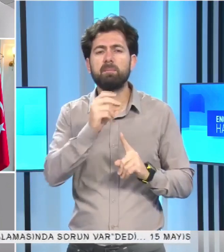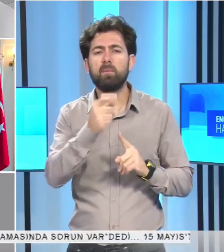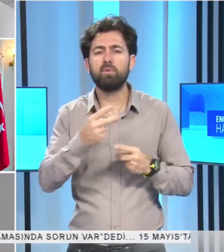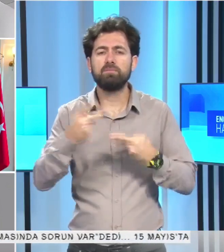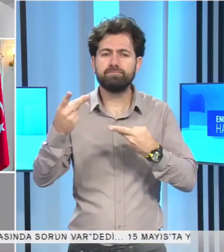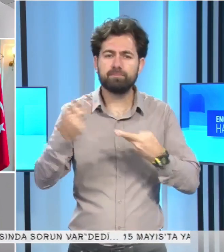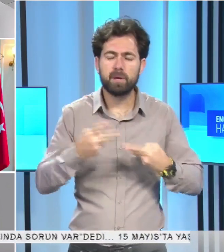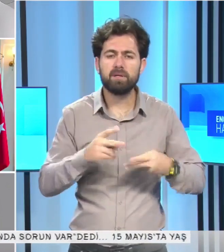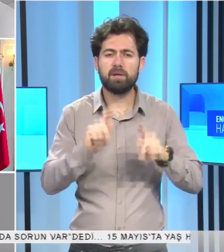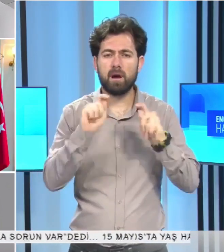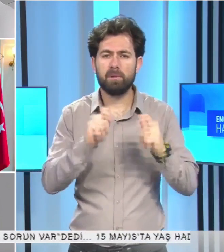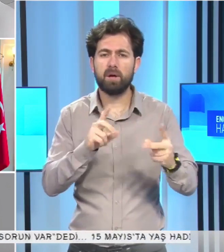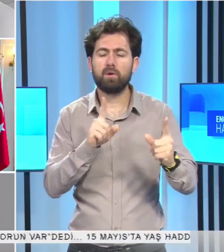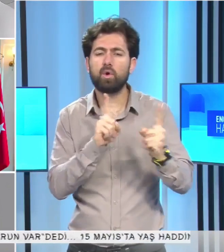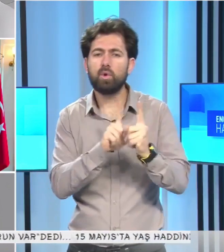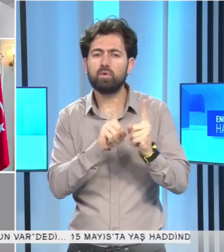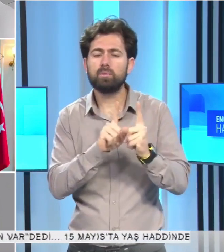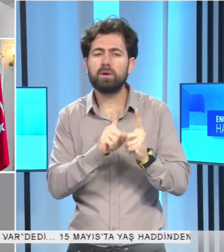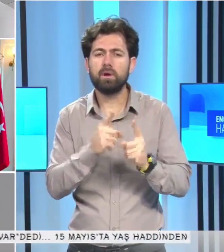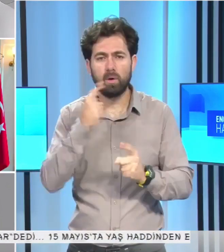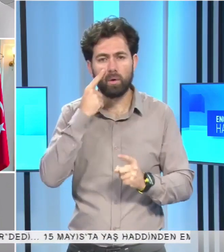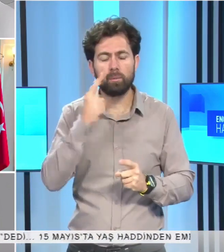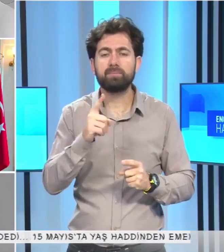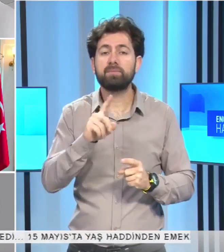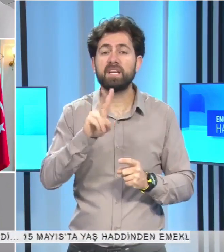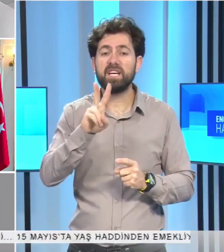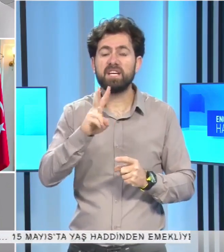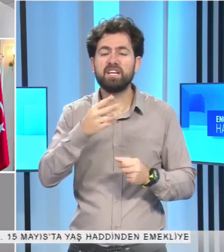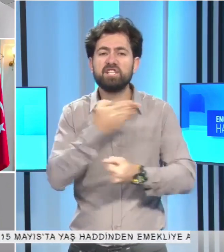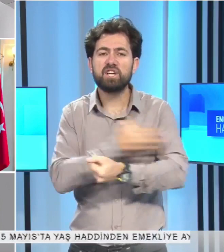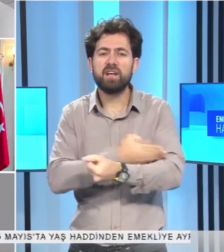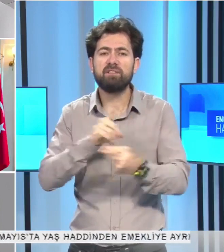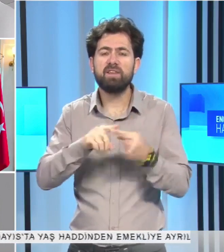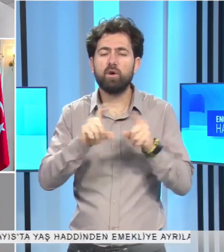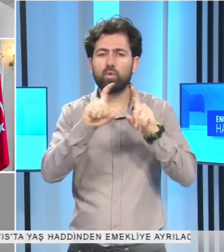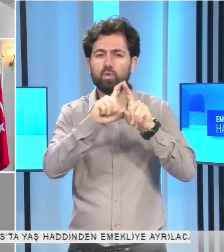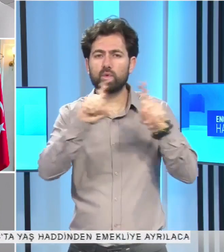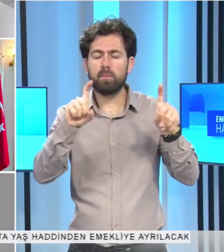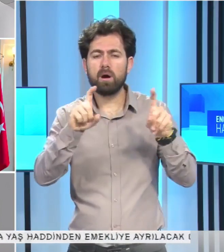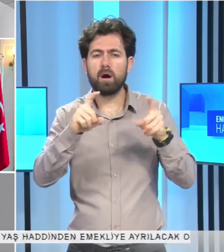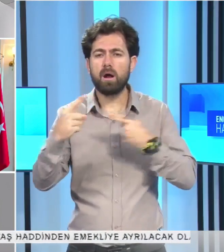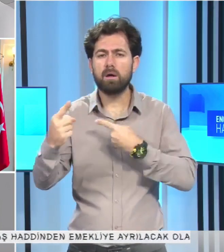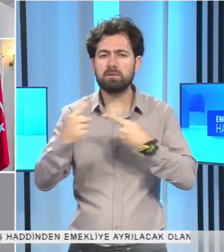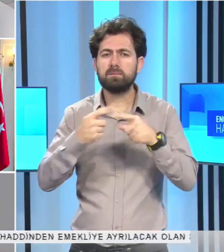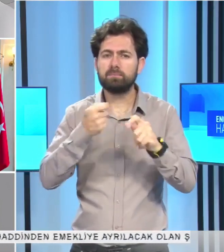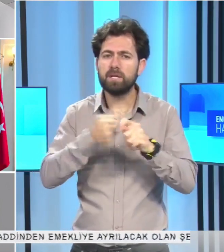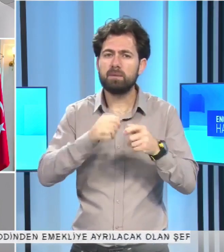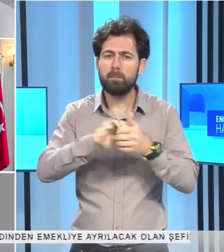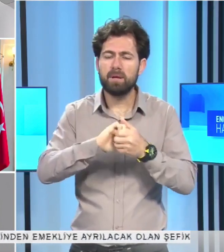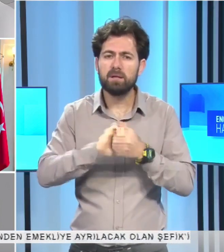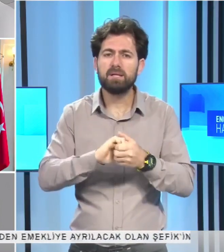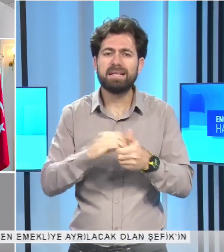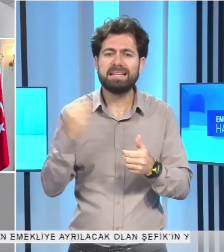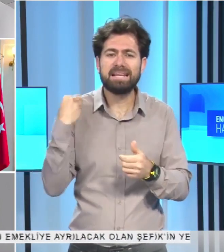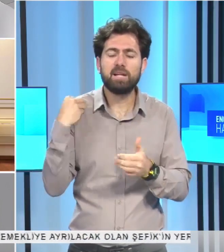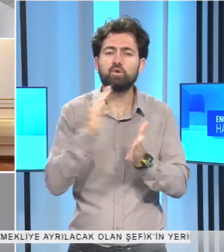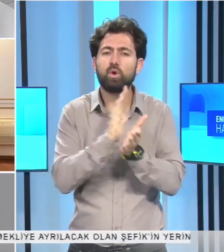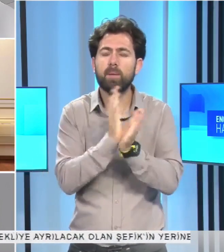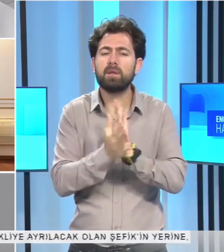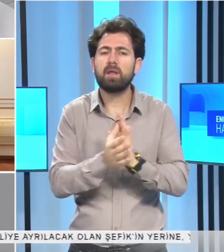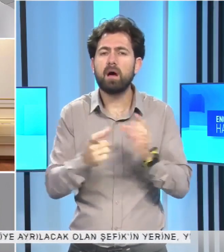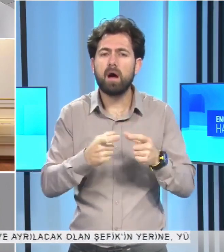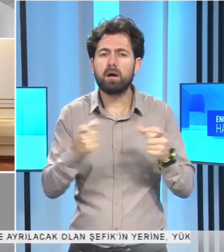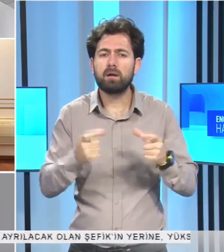İmamoğlu'nun davetiyle gerçekleşen görüşmede, İki şehir ve kurum arasındaki işbirliğinin yeni dönemde